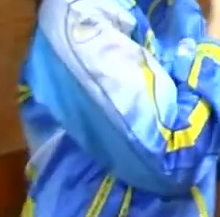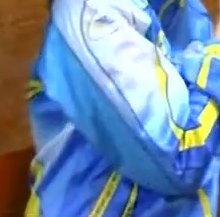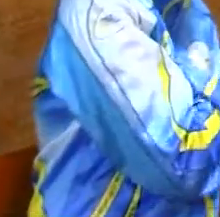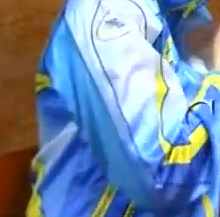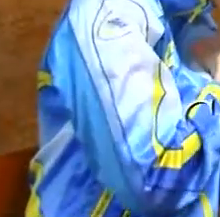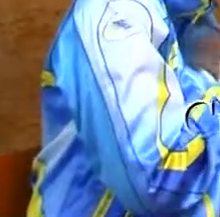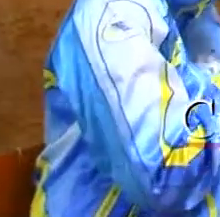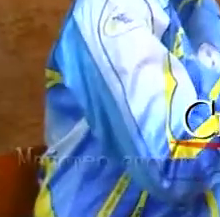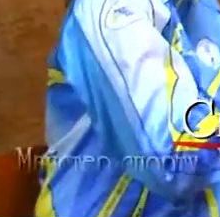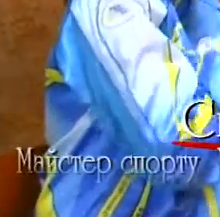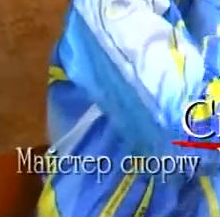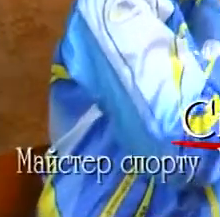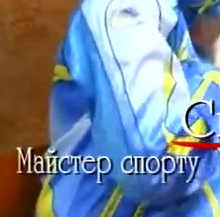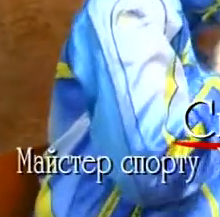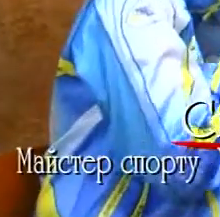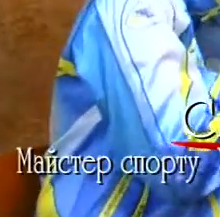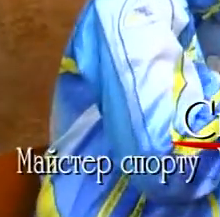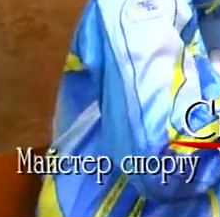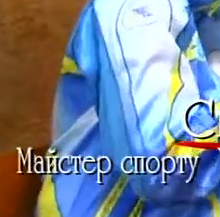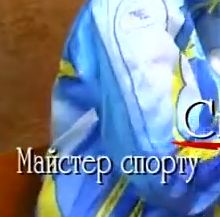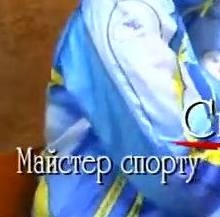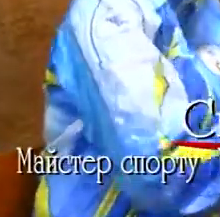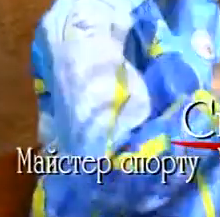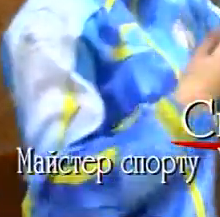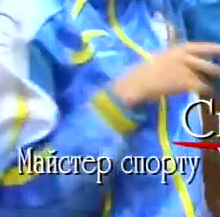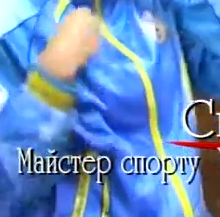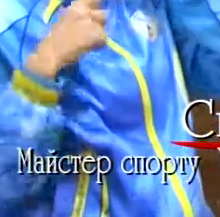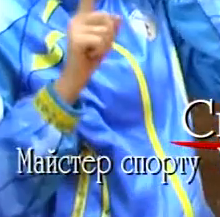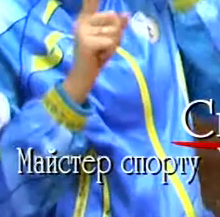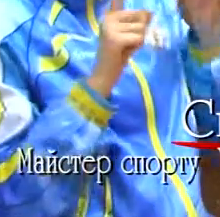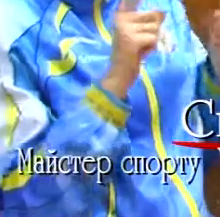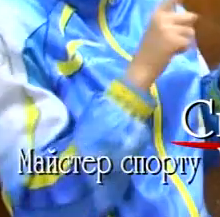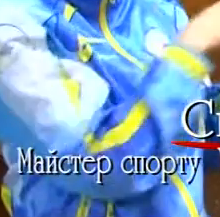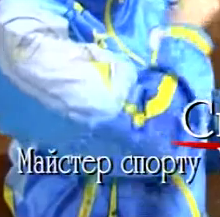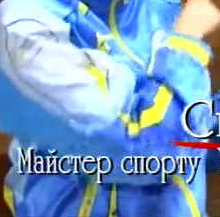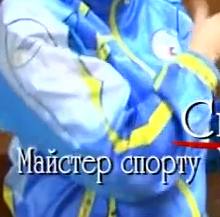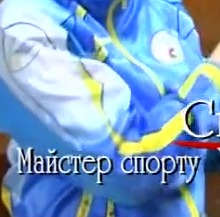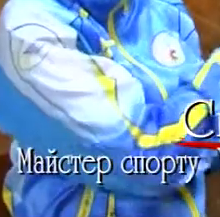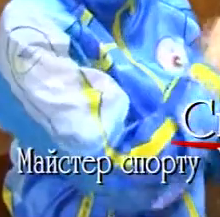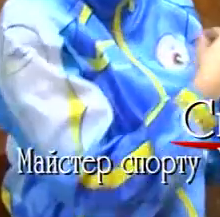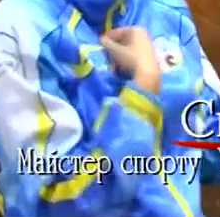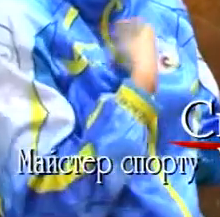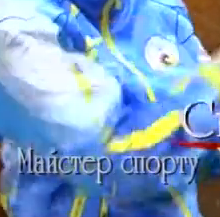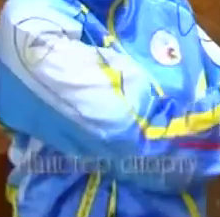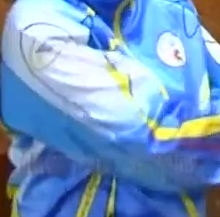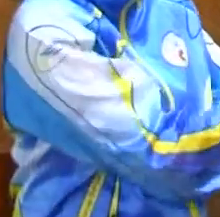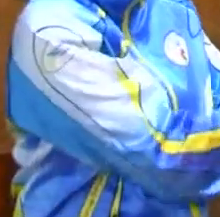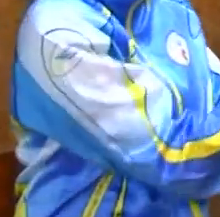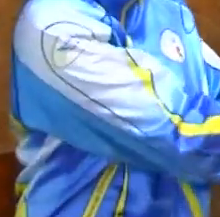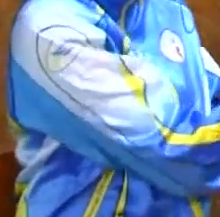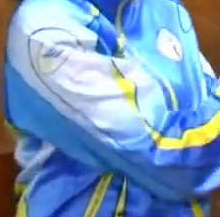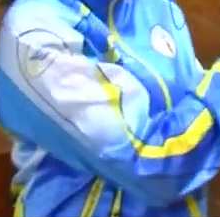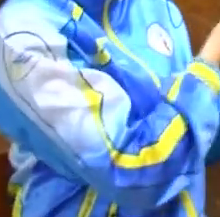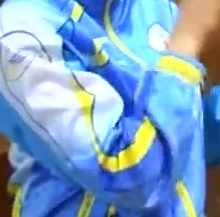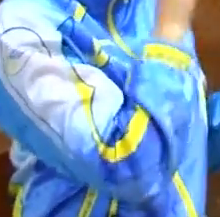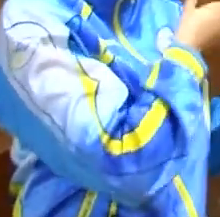Я його питала, чи хоче він їсти, чи хоче пити. Хотіла усе зробити для нього. Я його нагодувала, і він трошки